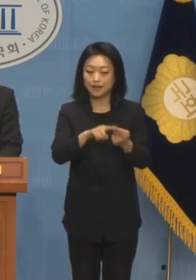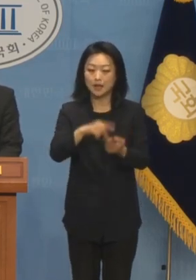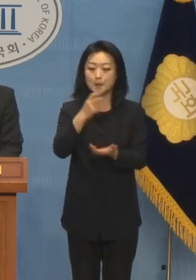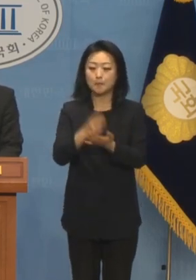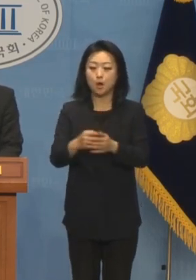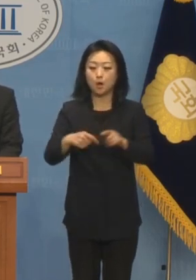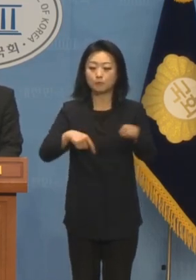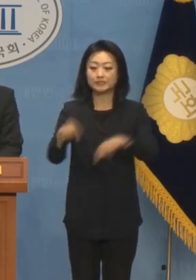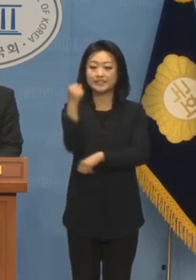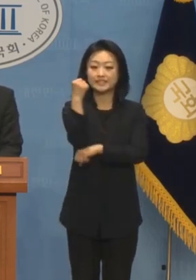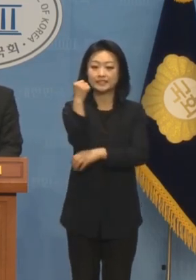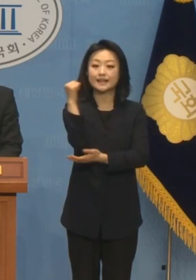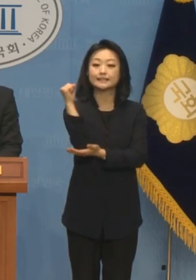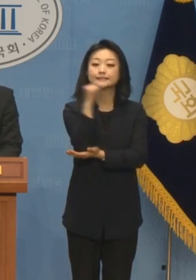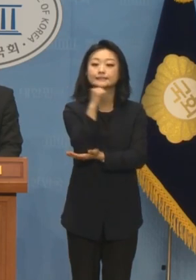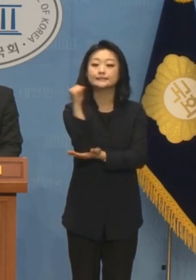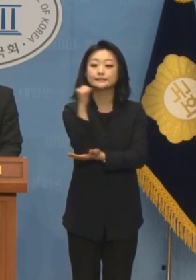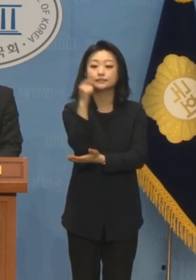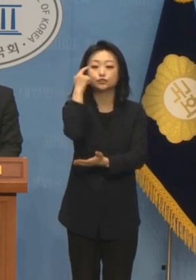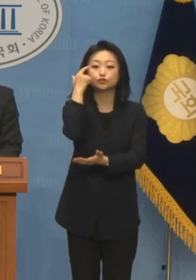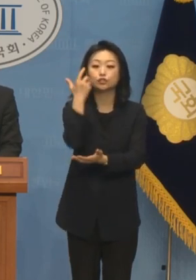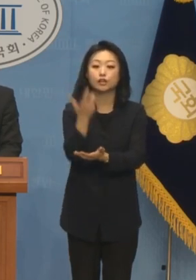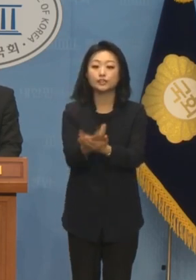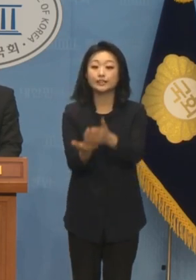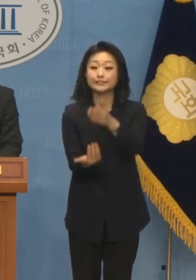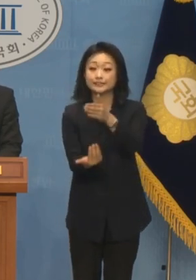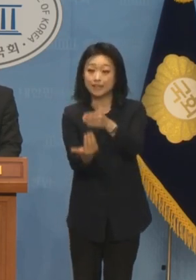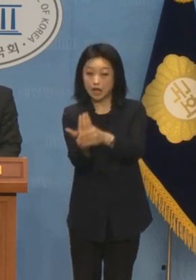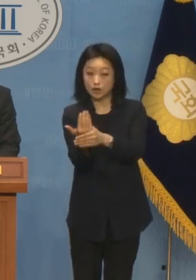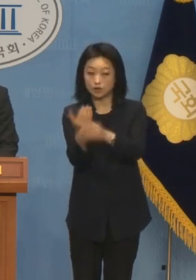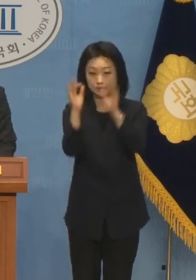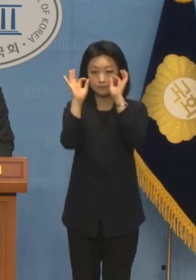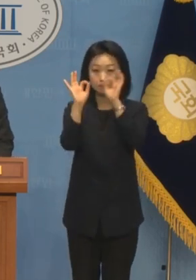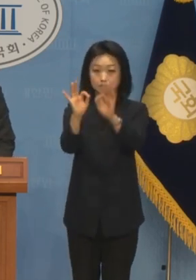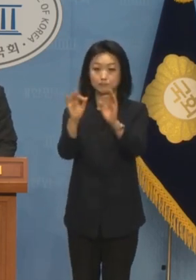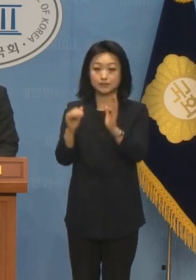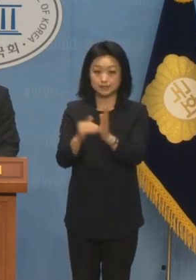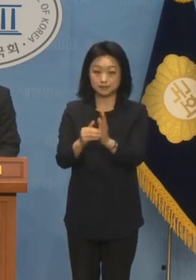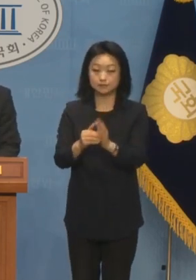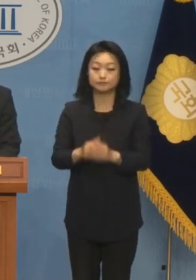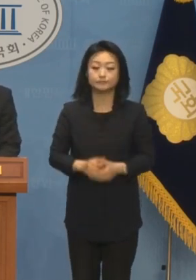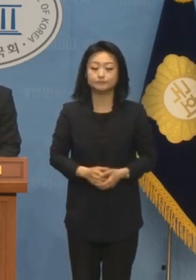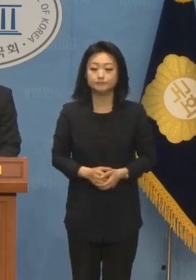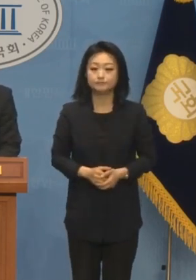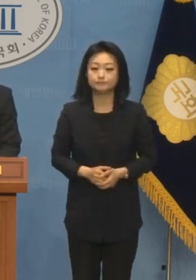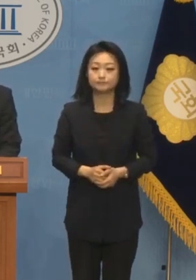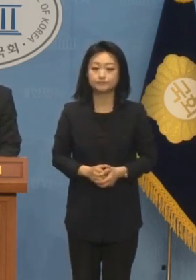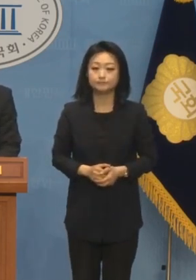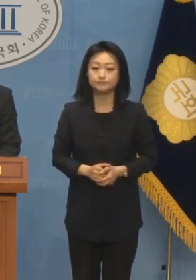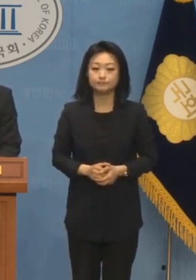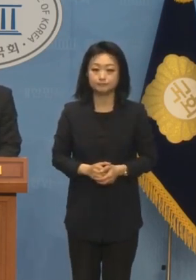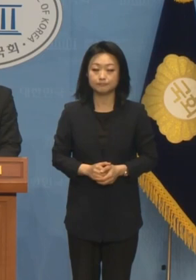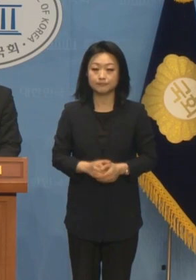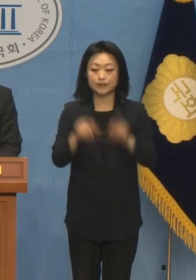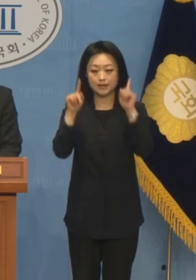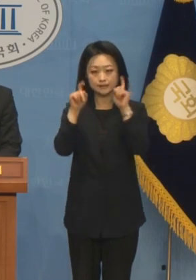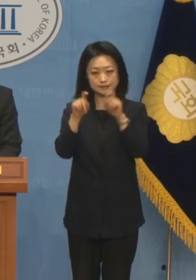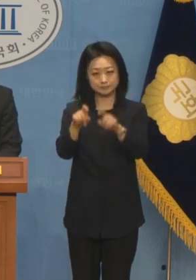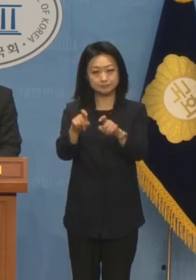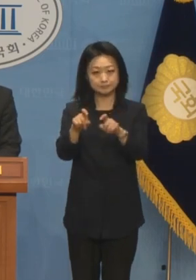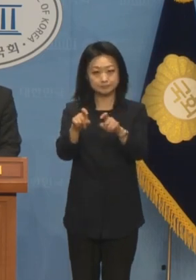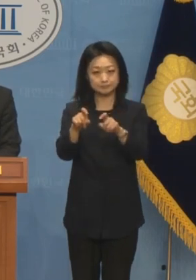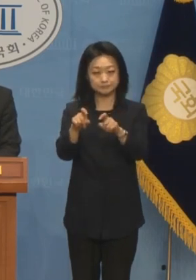근간을 흔드는 매우 충격적인 사건으로 인식하고 있습니다. 모든 의혹의